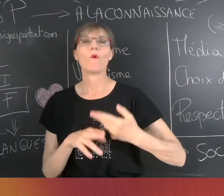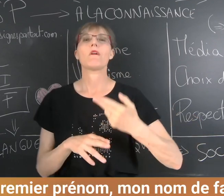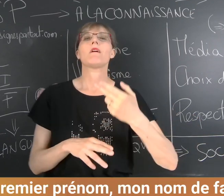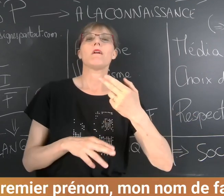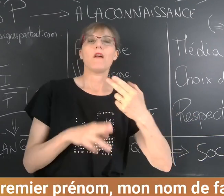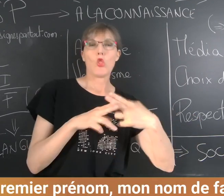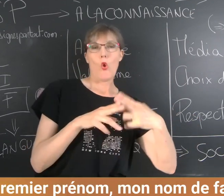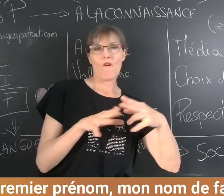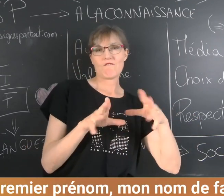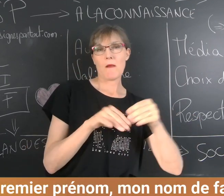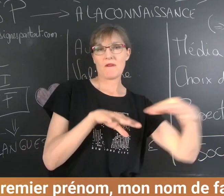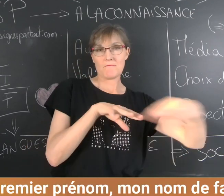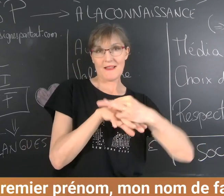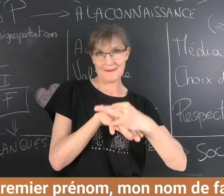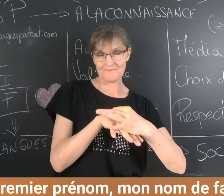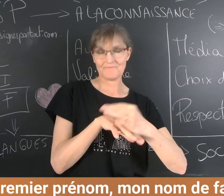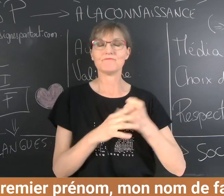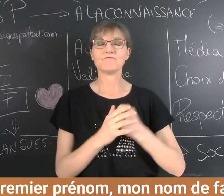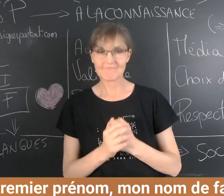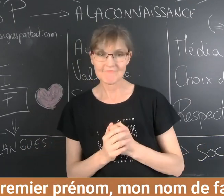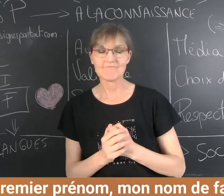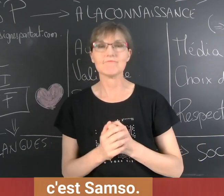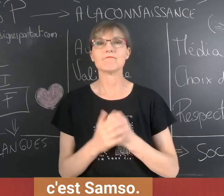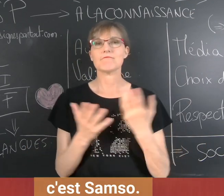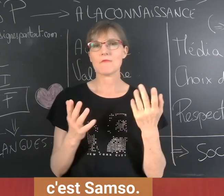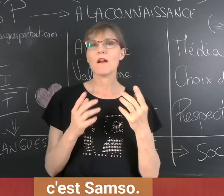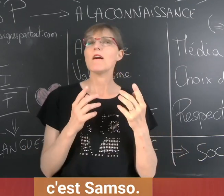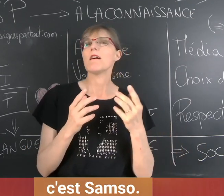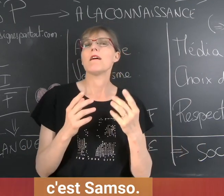C'est mon premier prénom. Mon nom de famille d'épouse, donc c'est Samso.